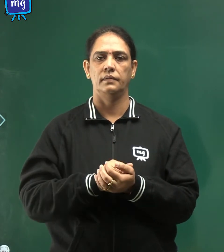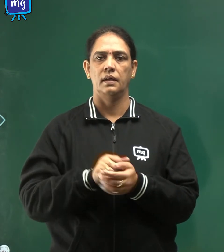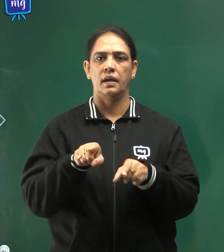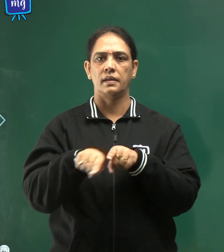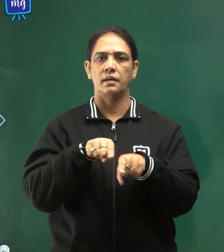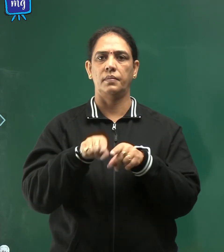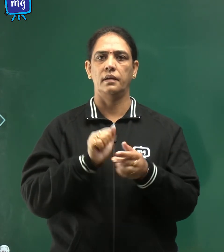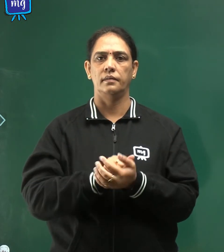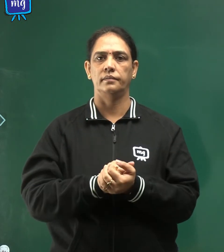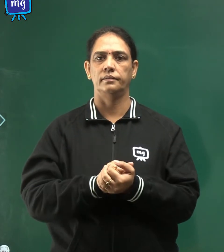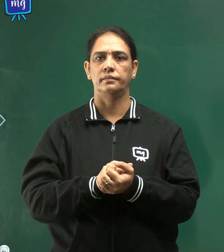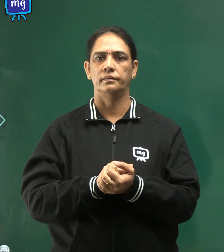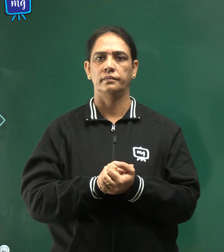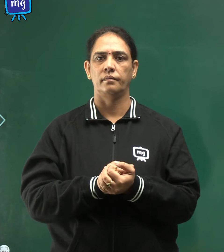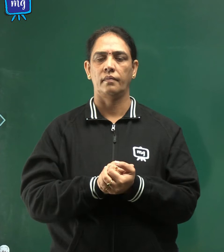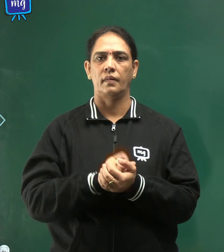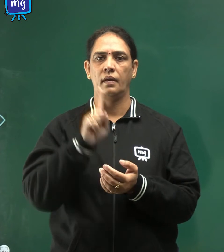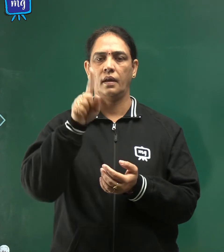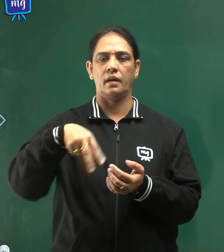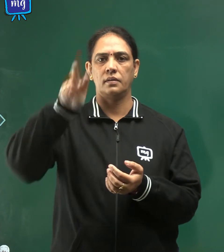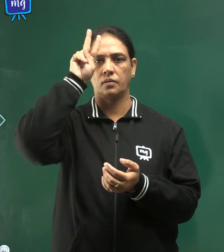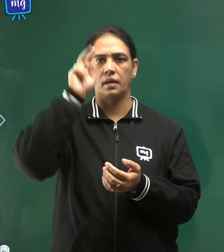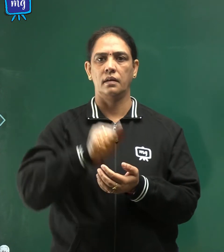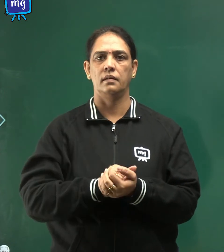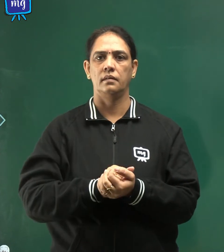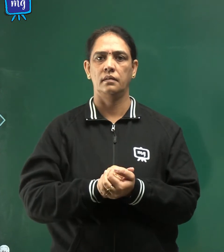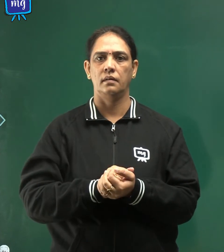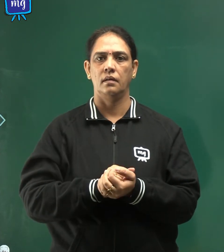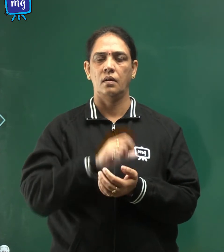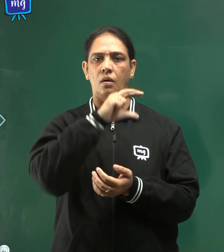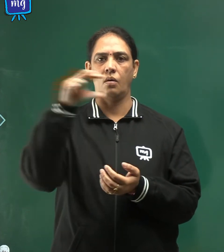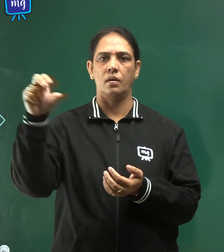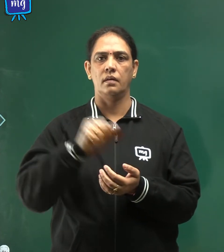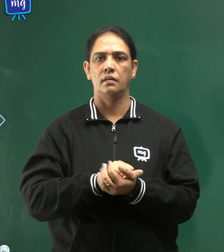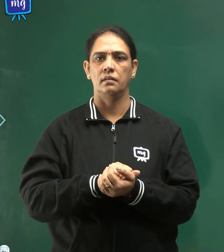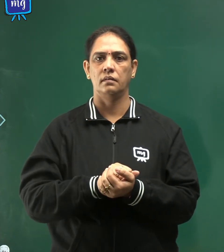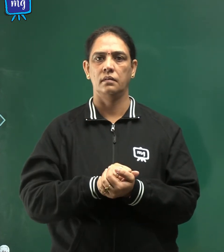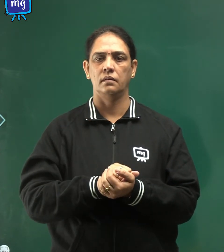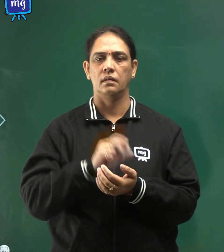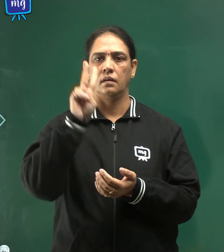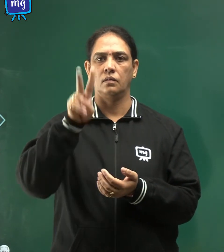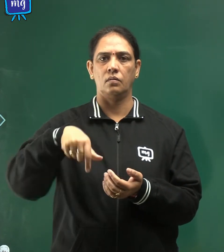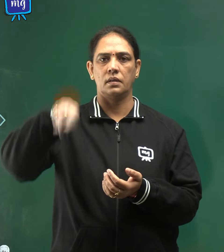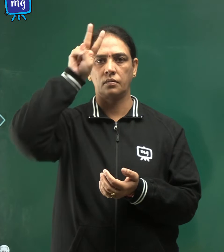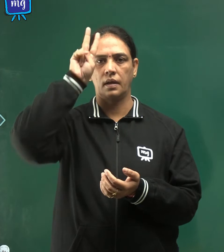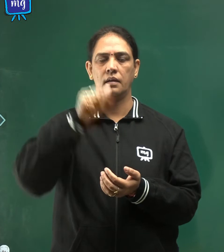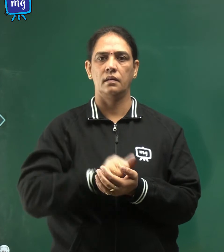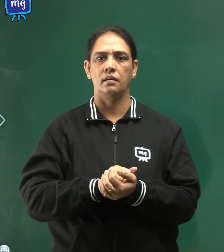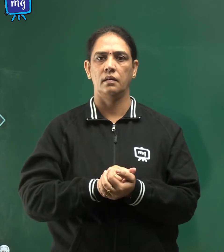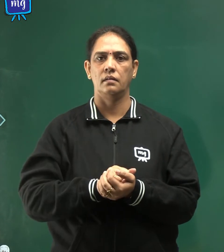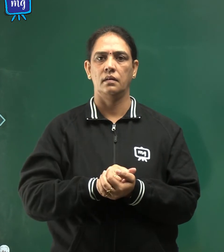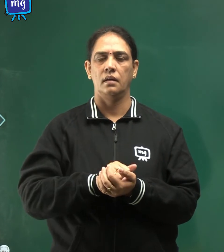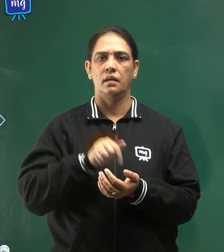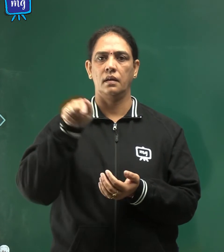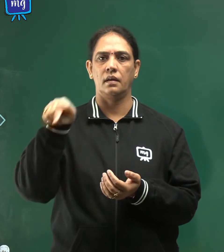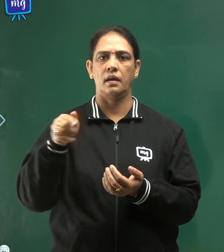उदाहरण 1 का स्क्वायर व 2 का स्क्वायर के